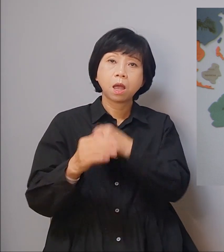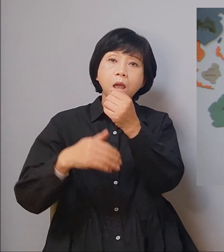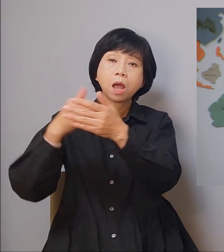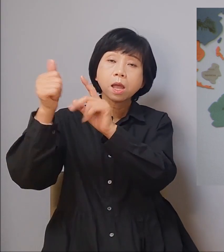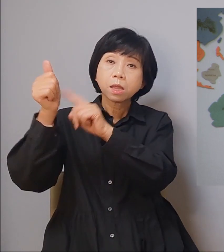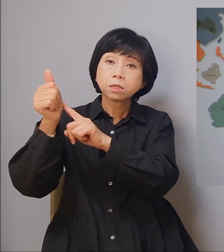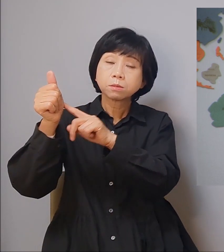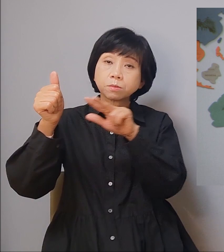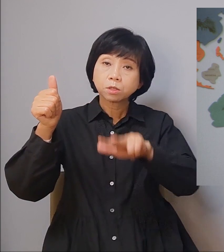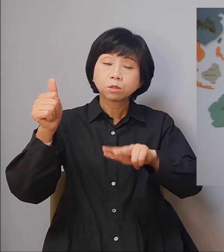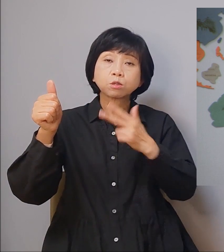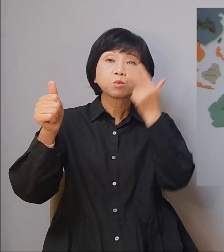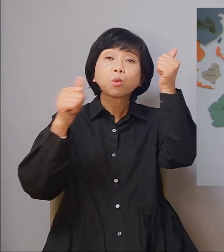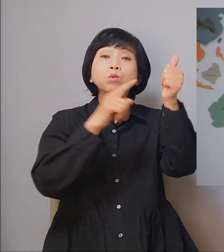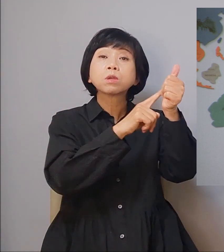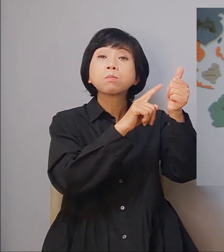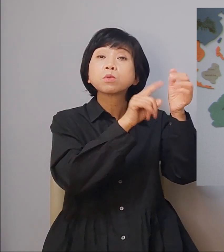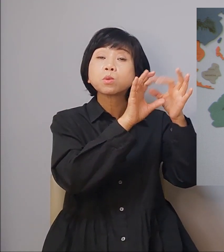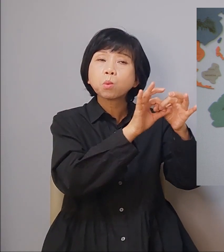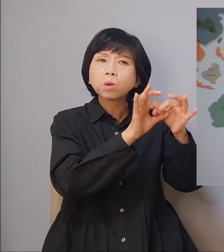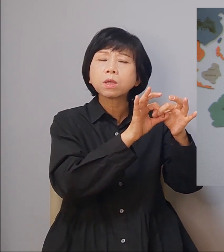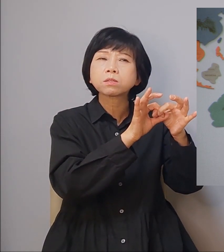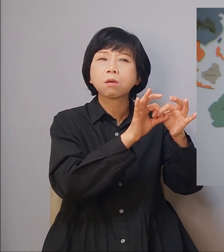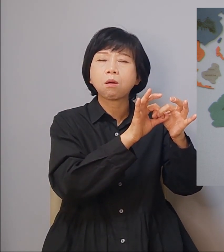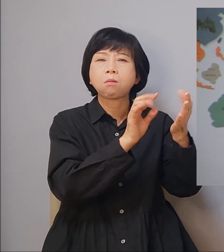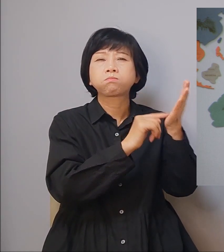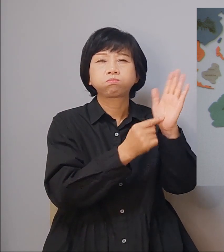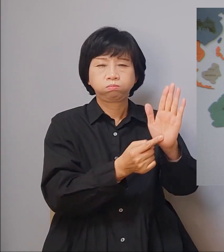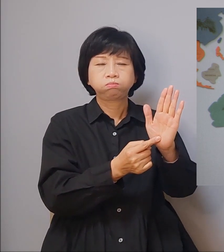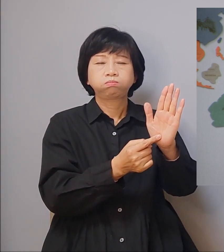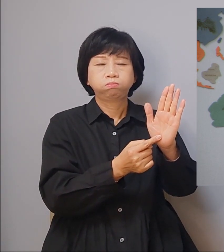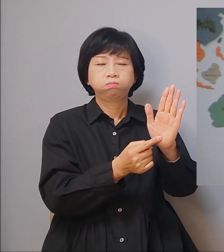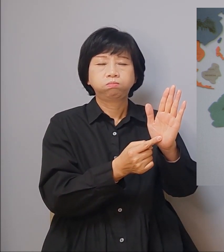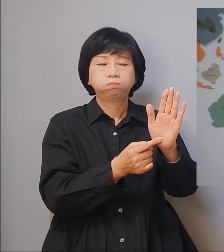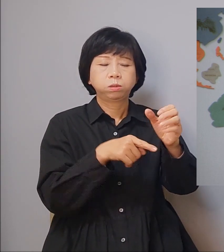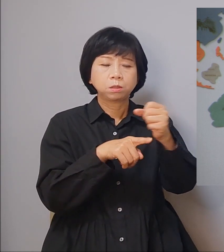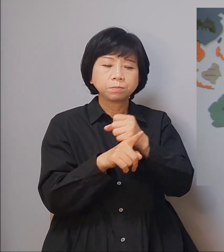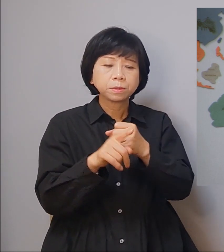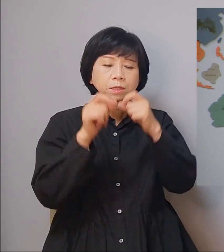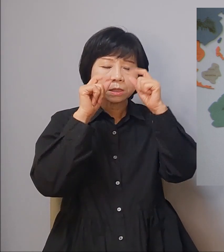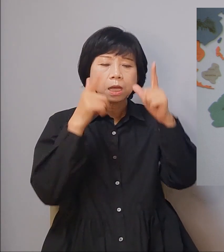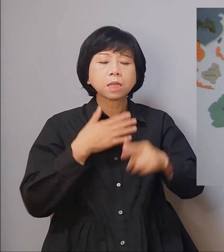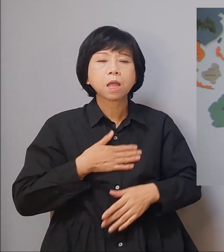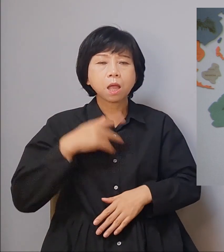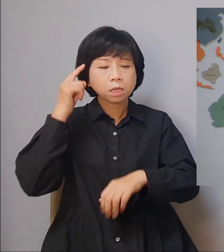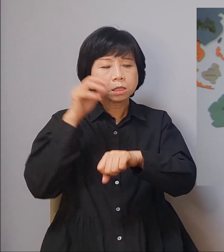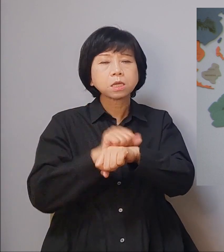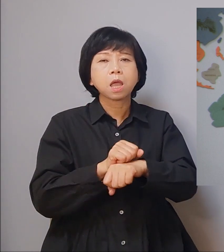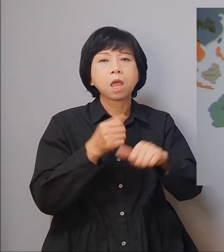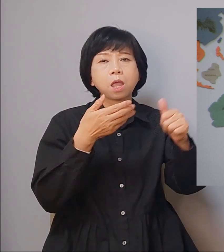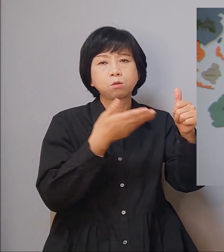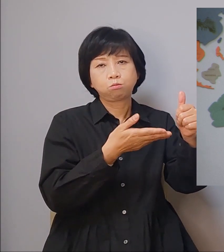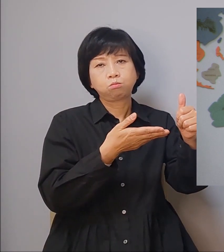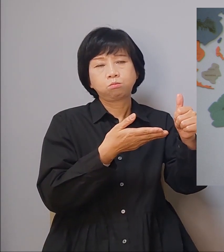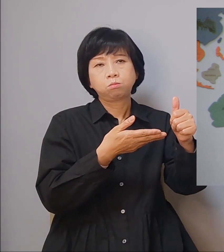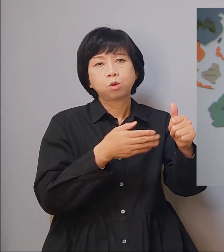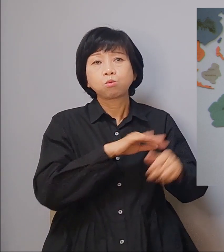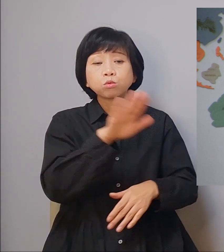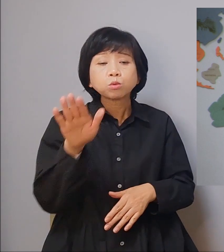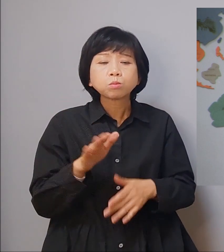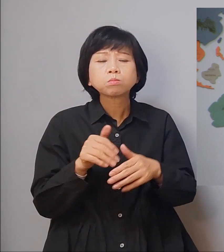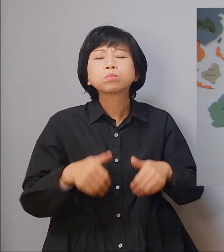말씀하고 계시는 거죠. 하나님의 은혜의 손길을 알아차리고 그 의미를 깨닫는 지혜를 달라고 구해야만